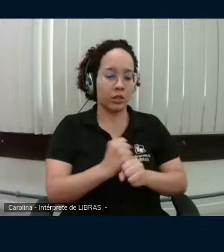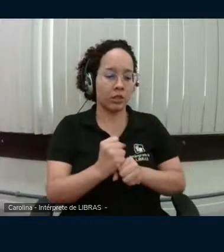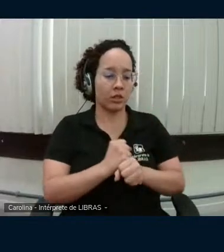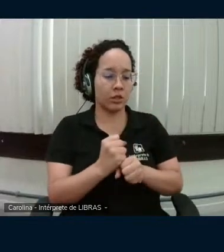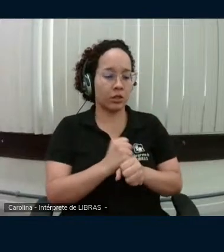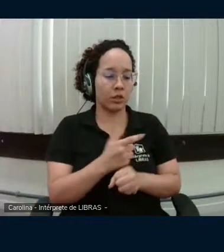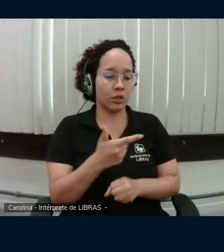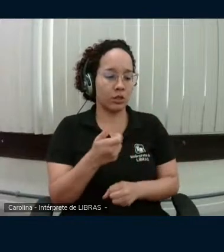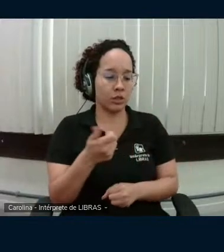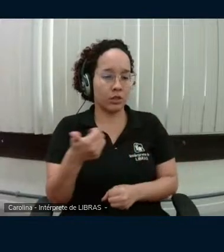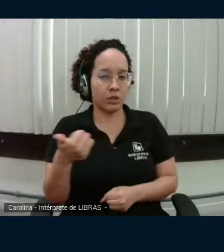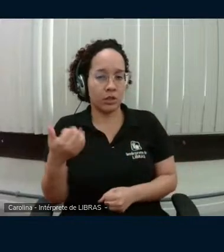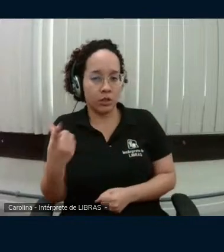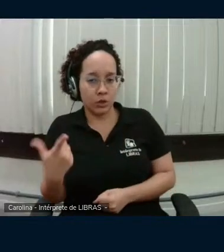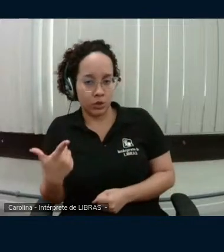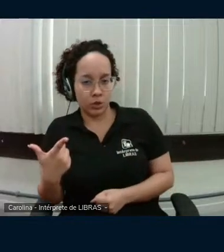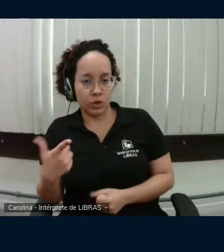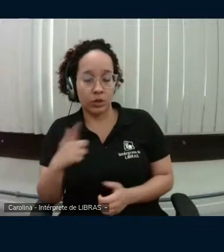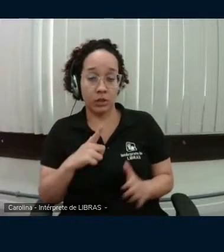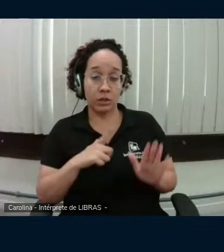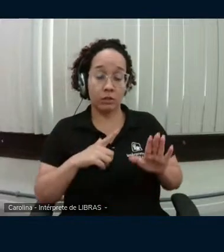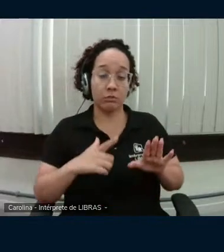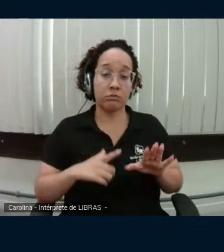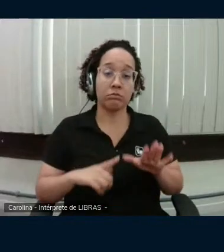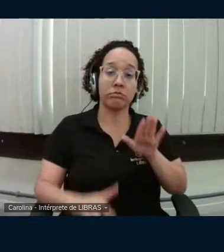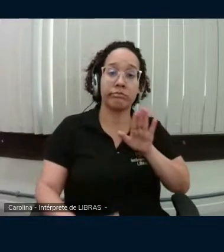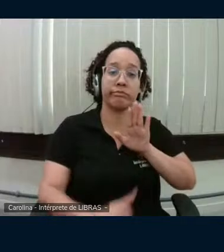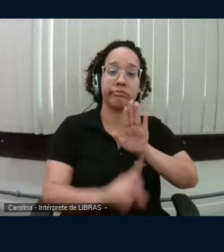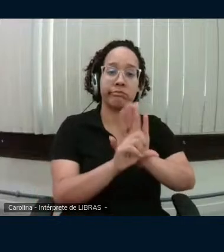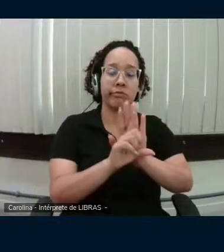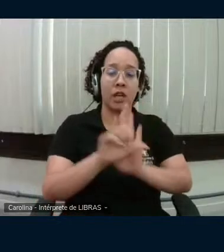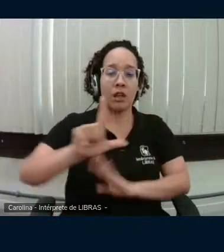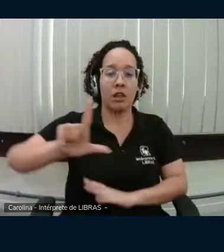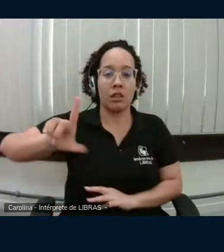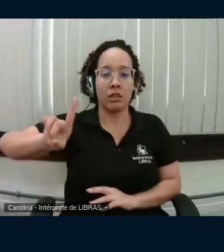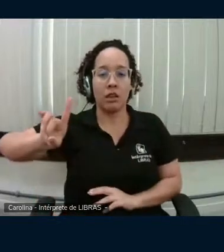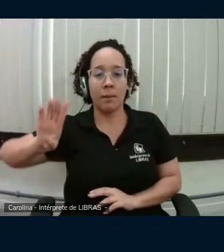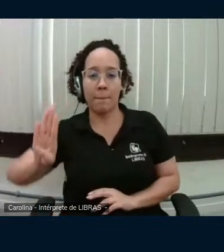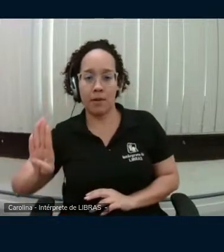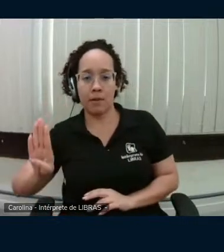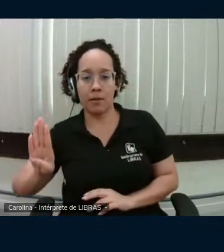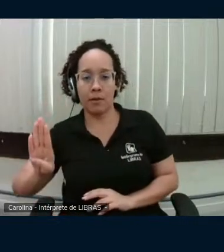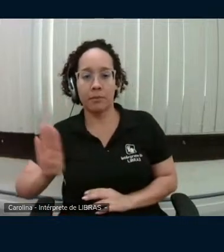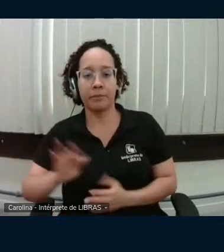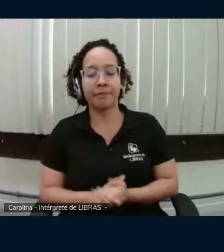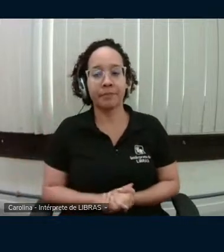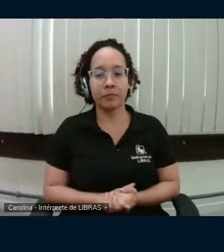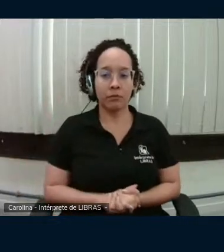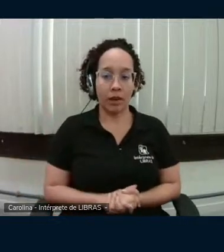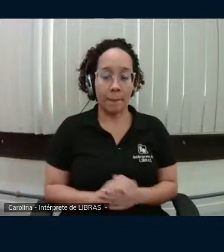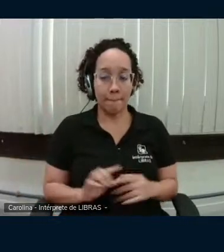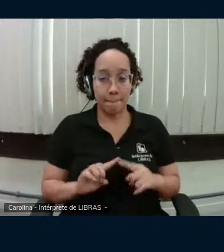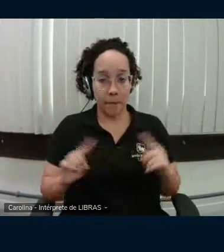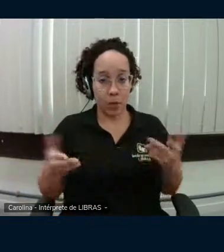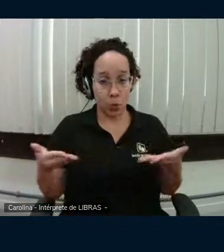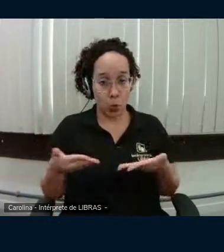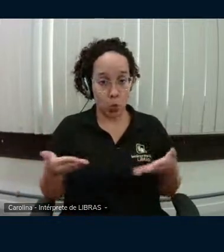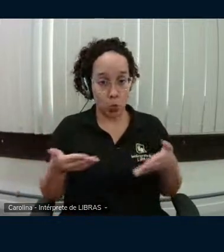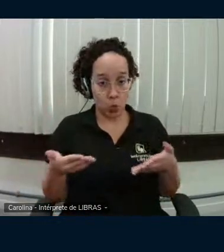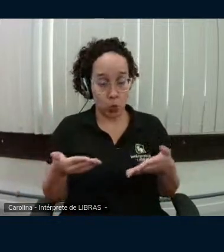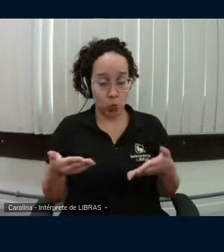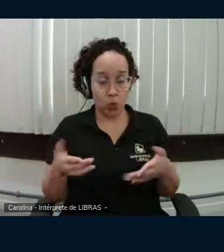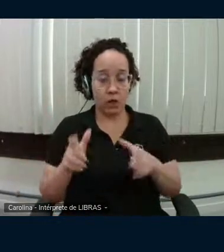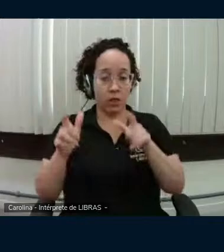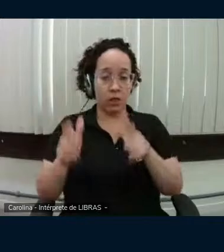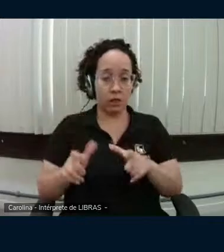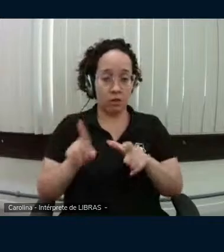Então, passa pelo legislativo a mudança na LDB. Se o que está hoje no Senado for aprovado,